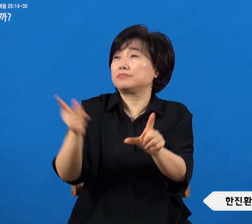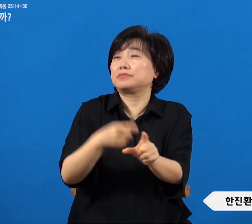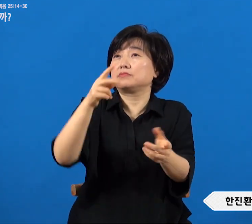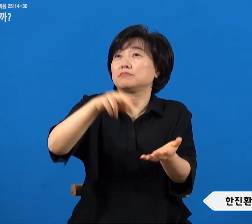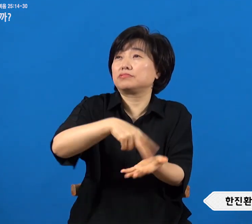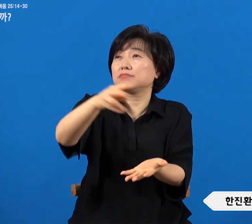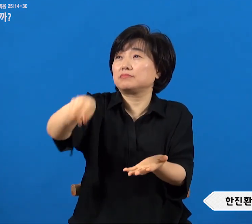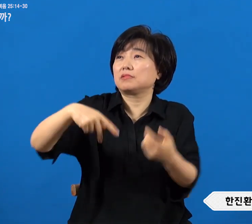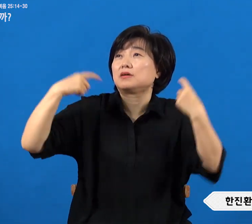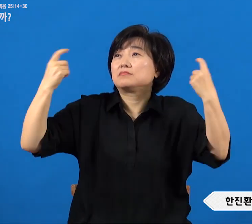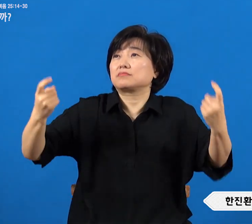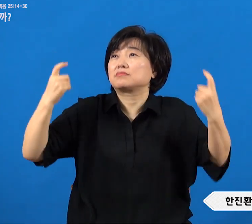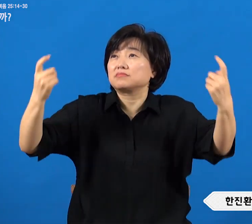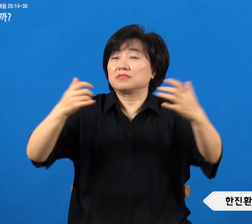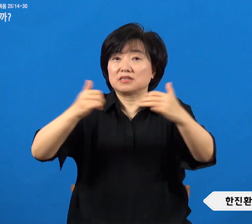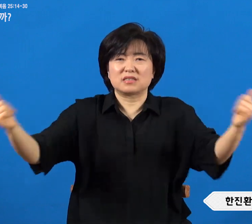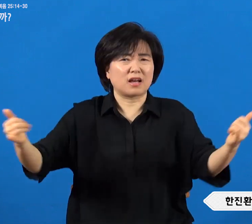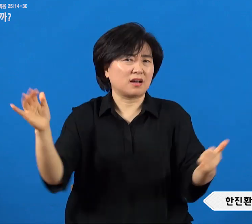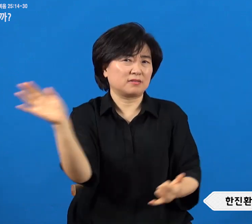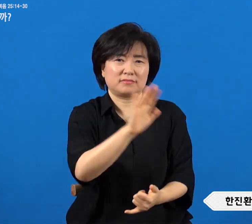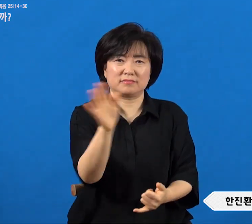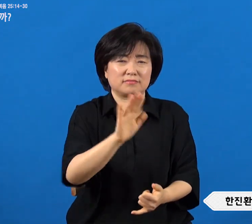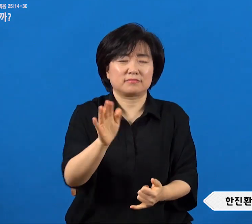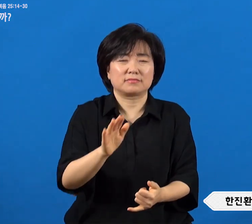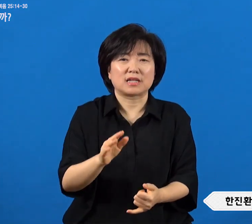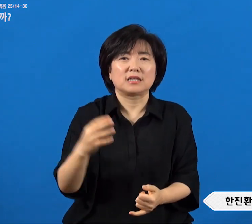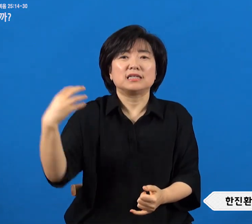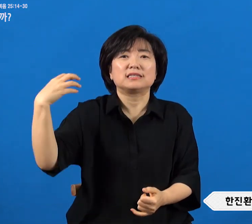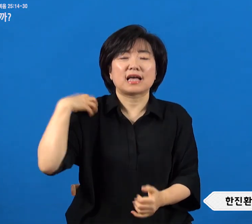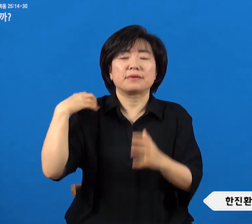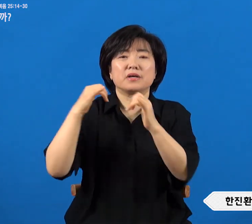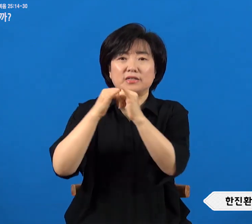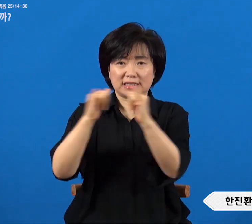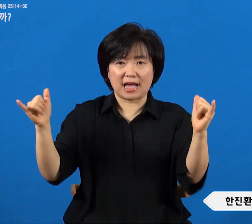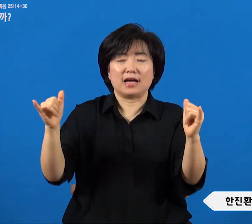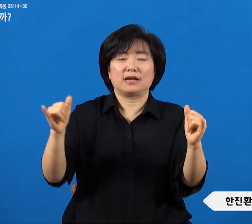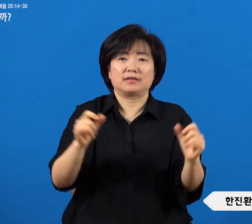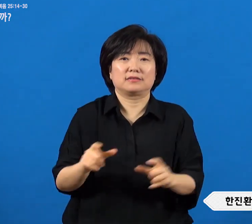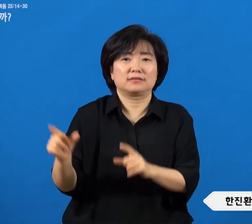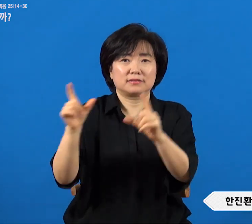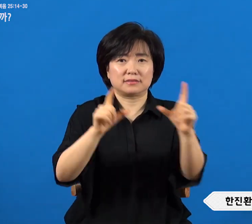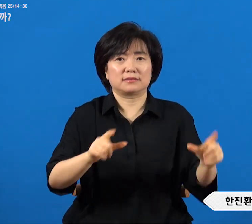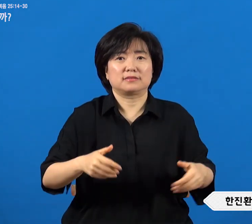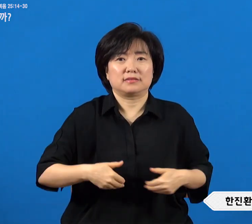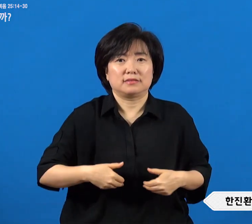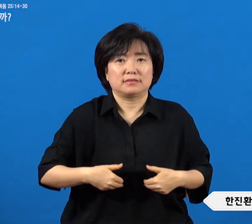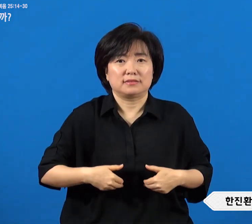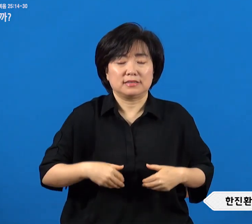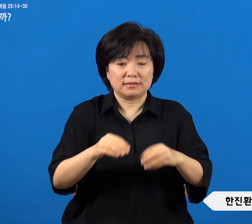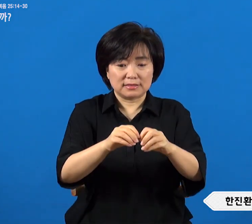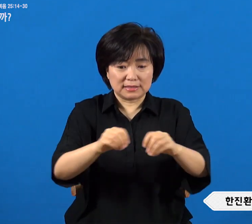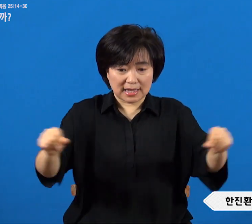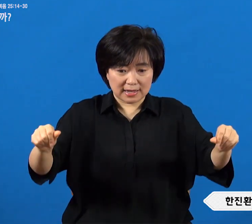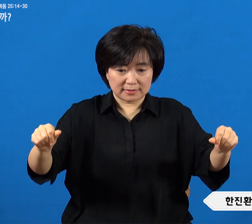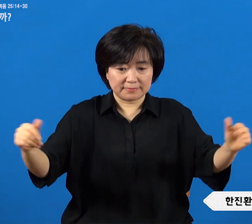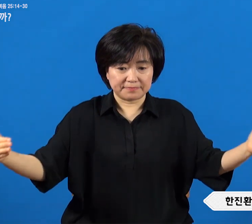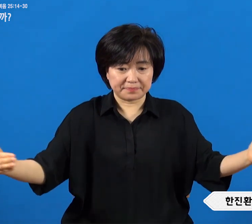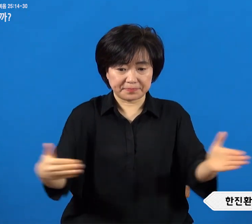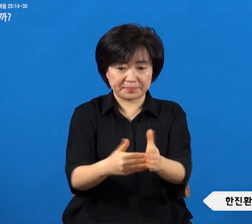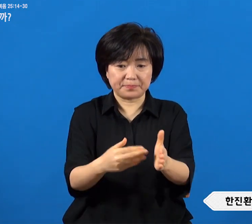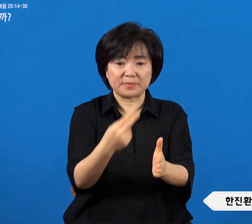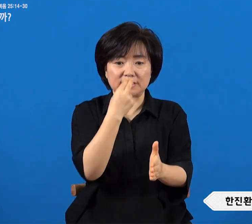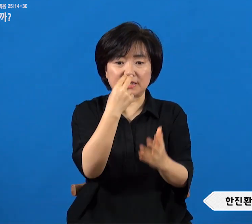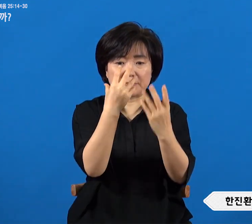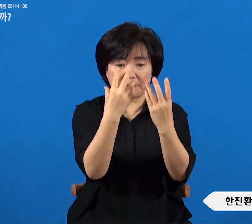끝내버리는 방랑자가 아니라 우리는 사명자로 살아야 합니다. 그래서 이 땅의 삶이 끝나는 날, 하나님